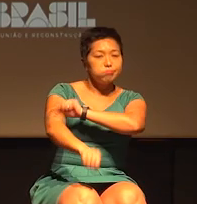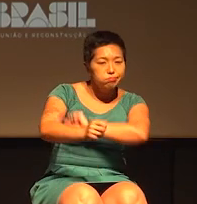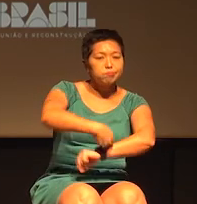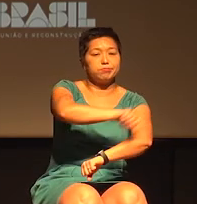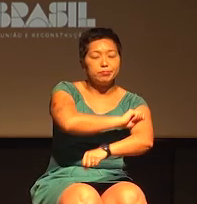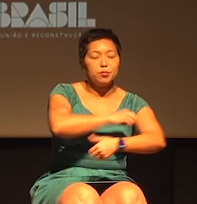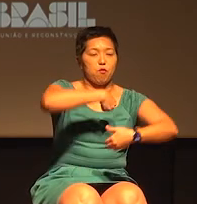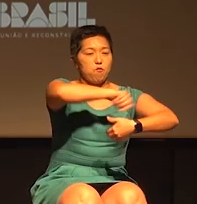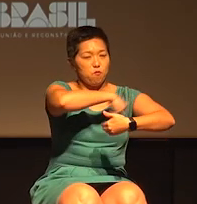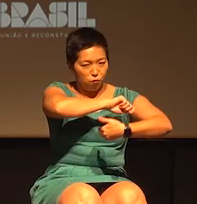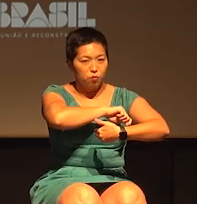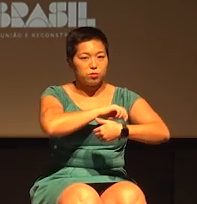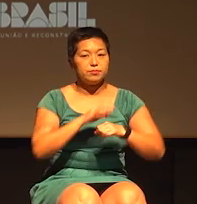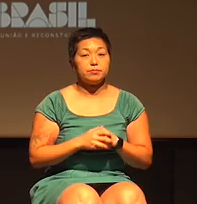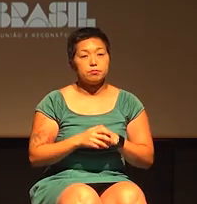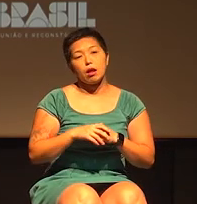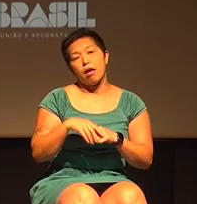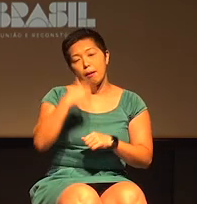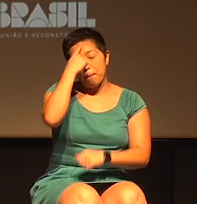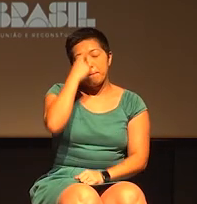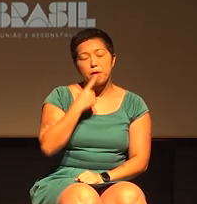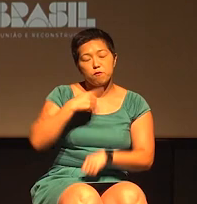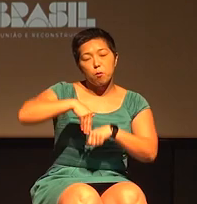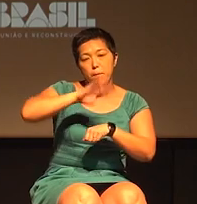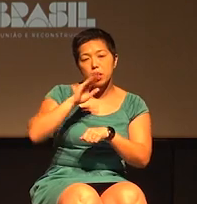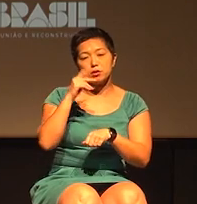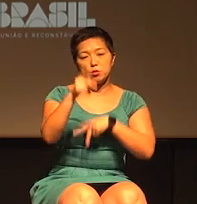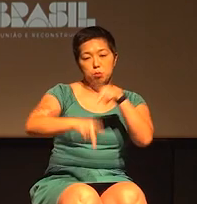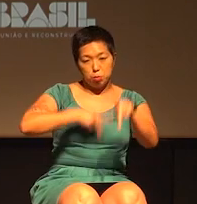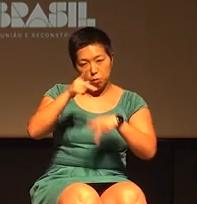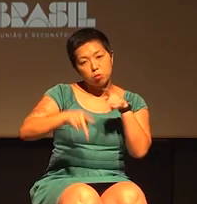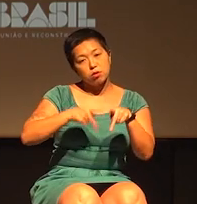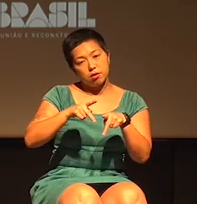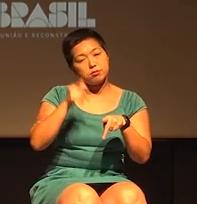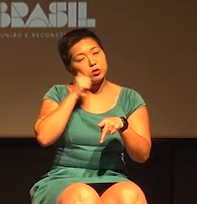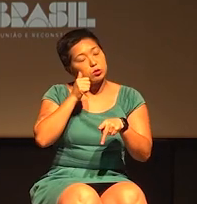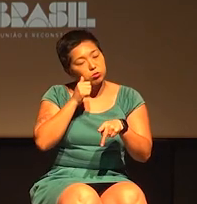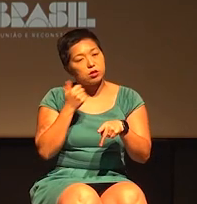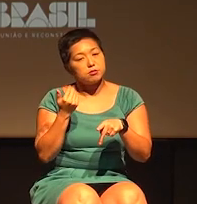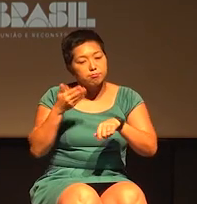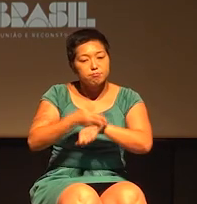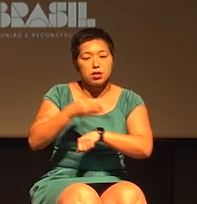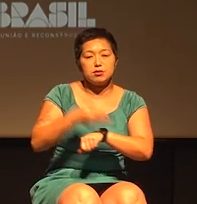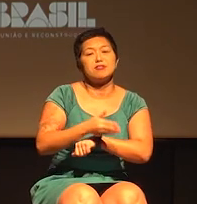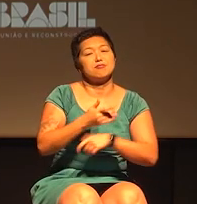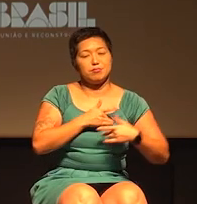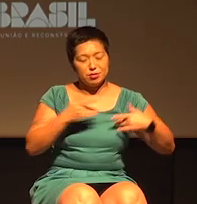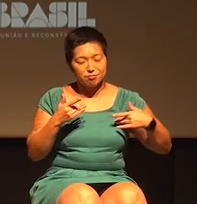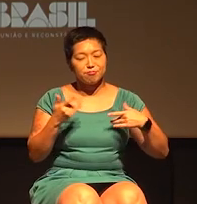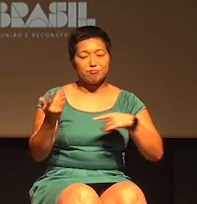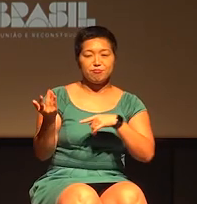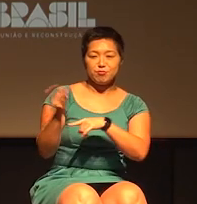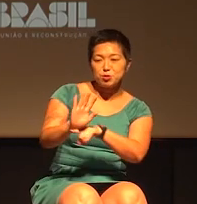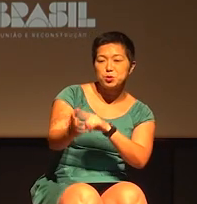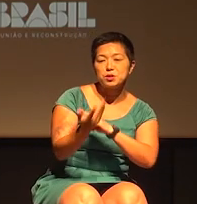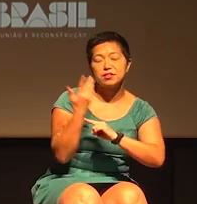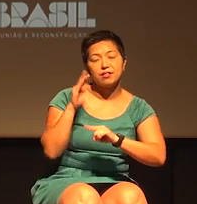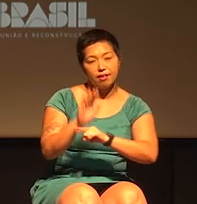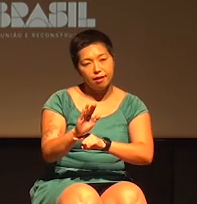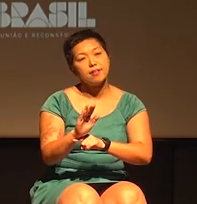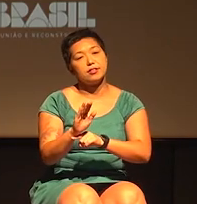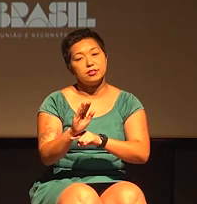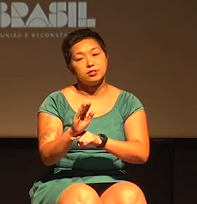lá que é um perfil mais popular as mulheres que de fato entram em solidariedade e passam a fazer a cozinha solidária da